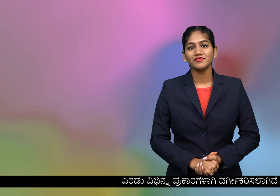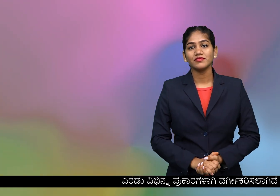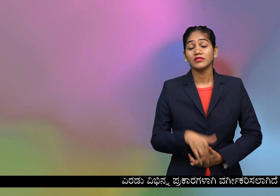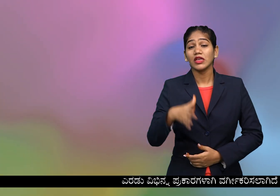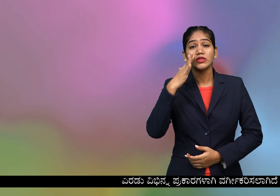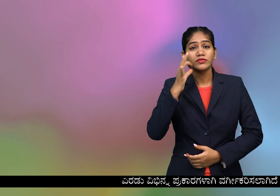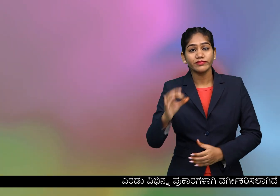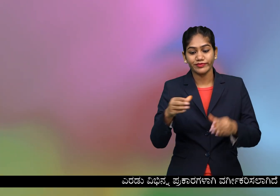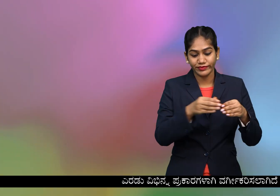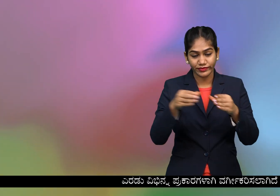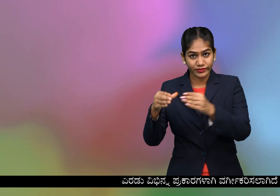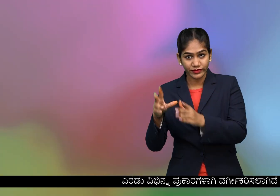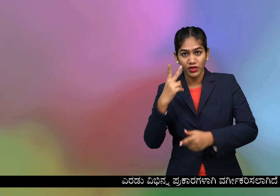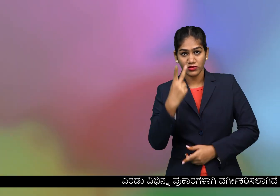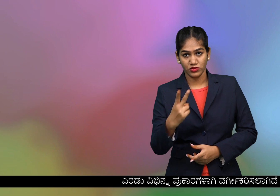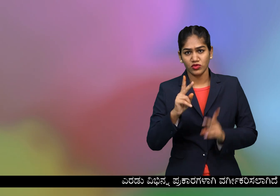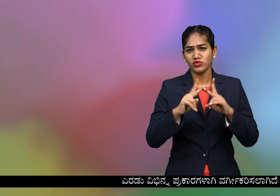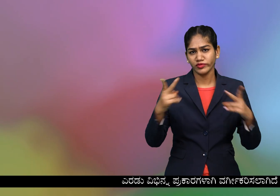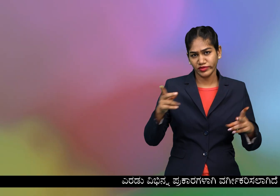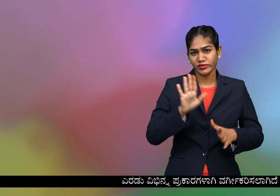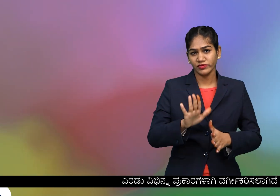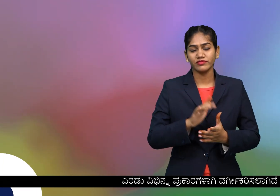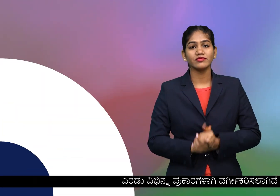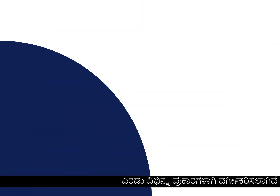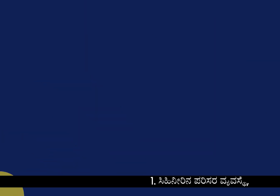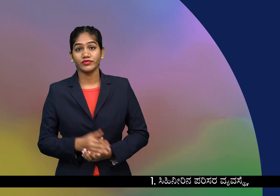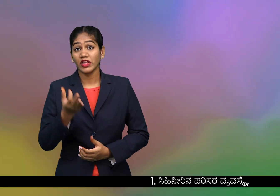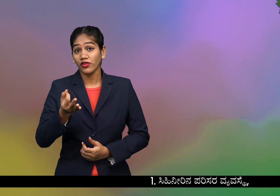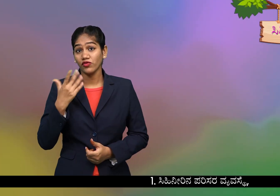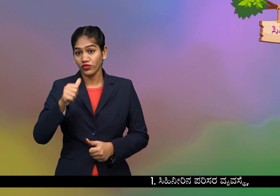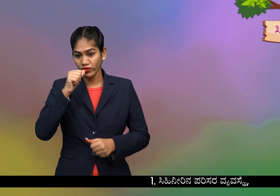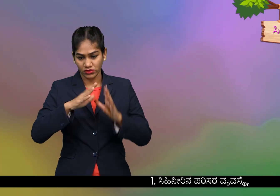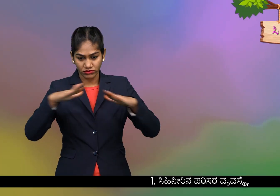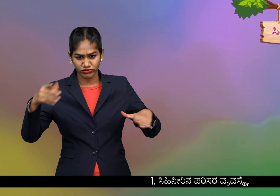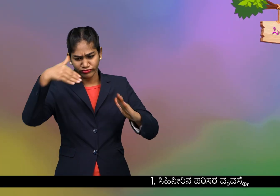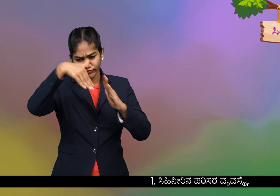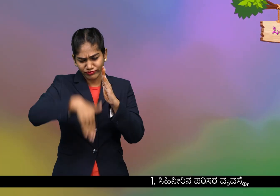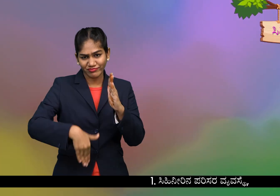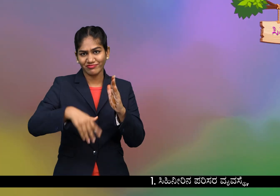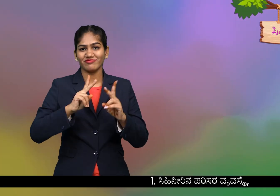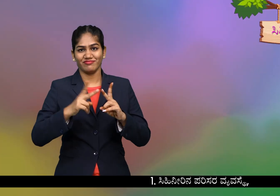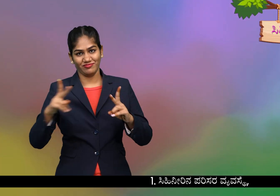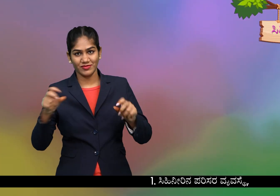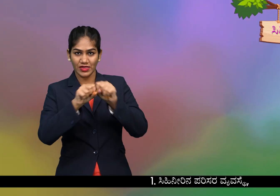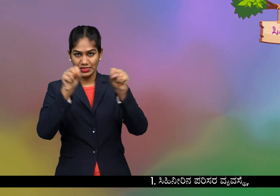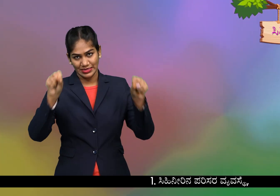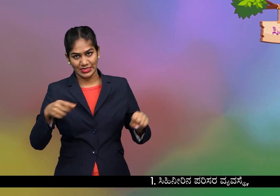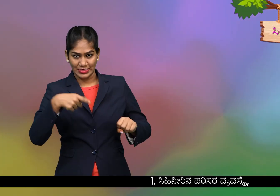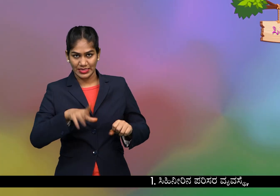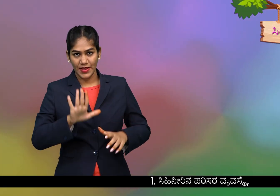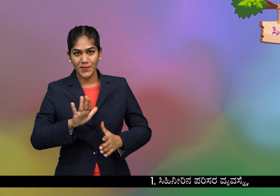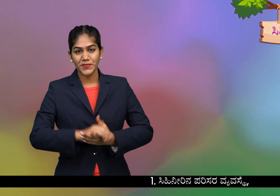2 ವಿಭಿನ್ನ ಪ್ರಕಾರಗಳಾಗಿ ವರ್ಗೀಕರಿಸಲಾಗಿದೆ. ಒಂದು ಸಿಹಿ ನೀರಿನ ಪರಿಸರ ವ್ಯವಸ್ಥೆ,